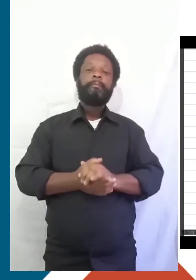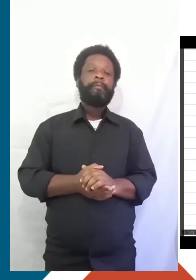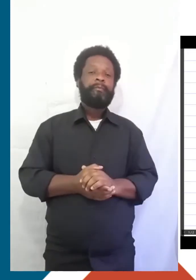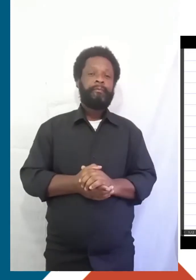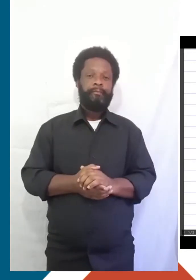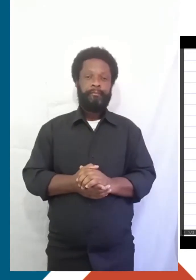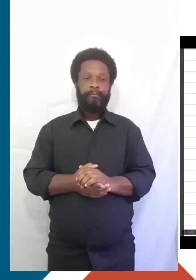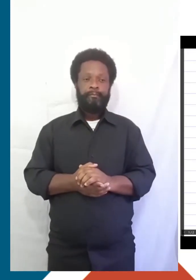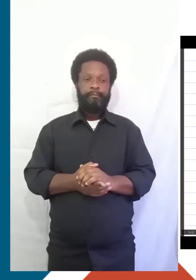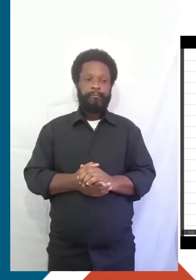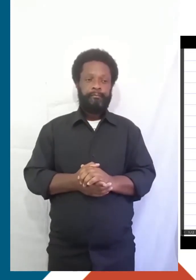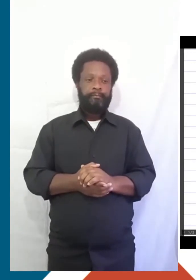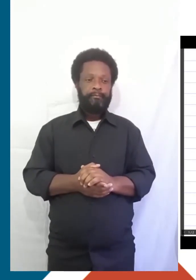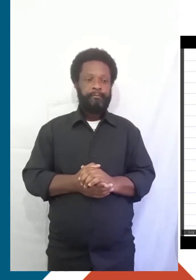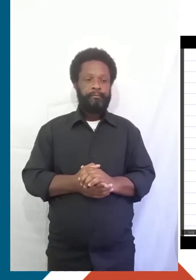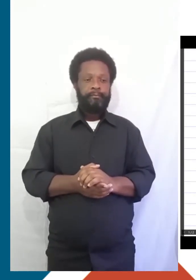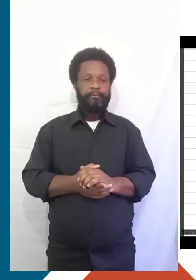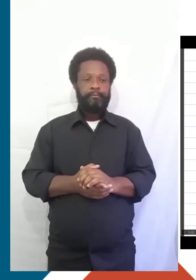Peraí. Dipolo